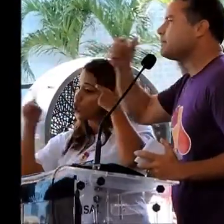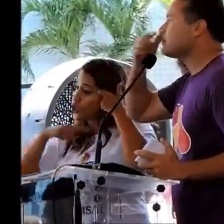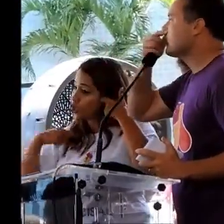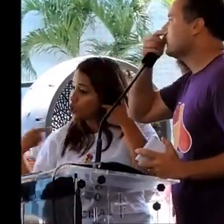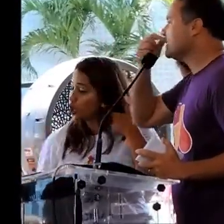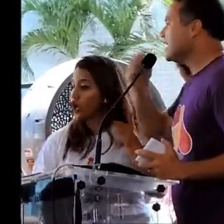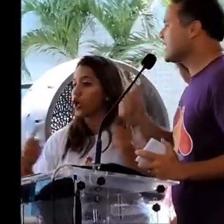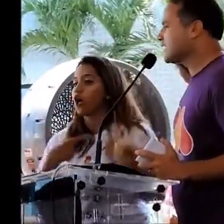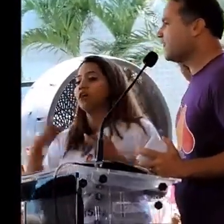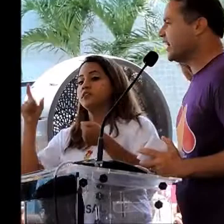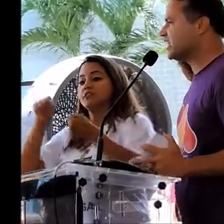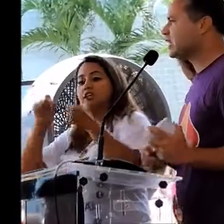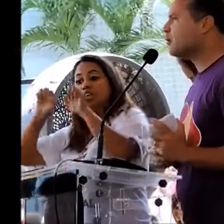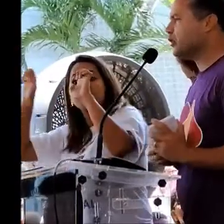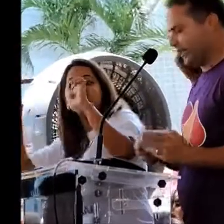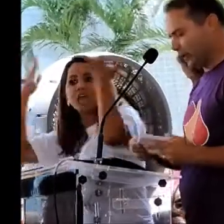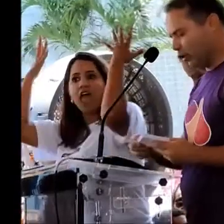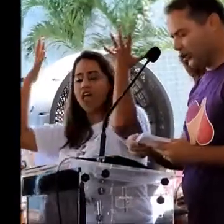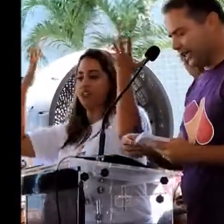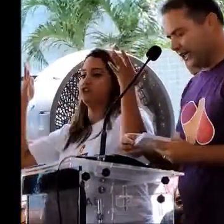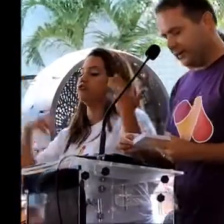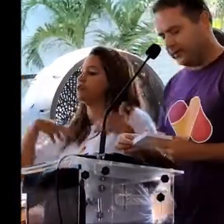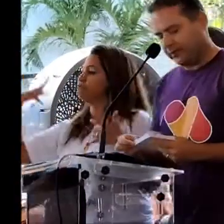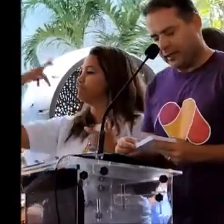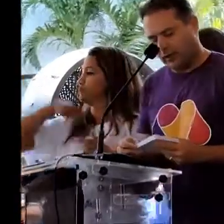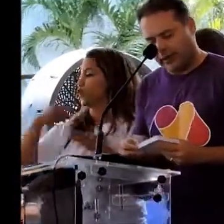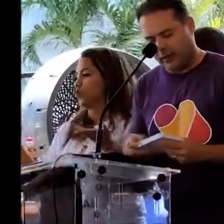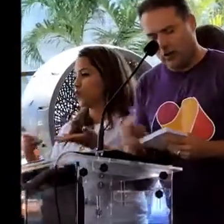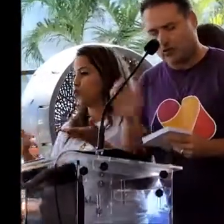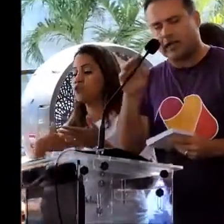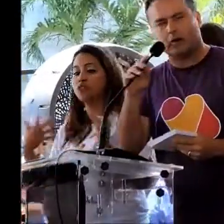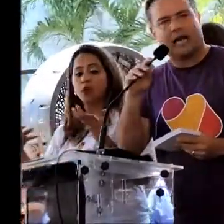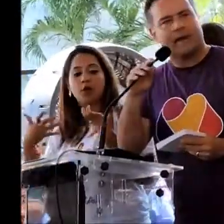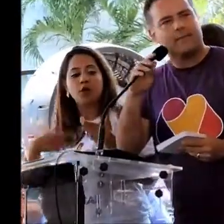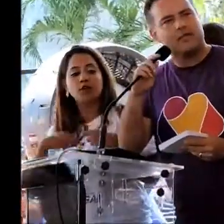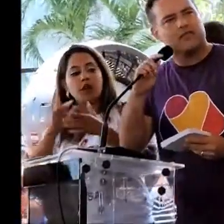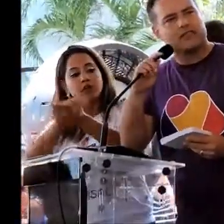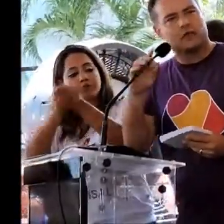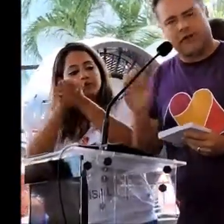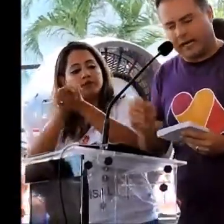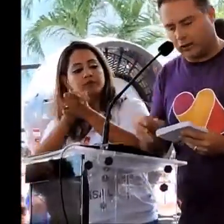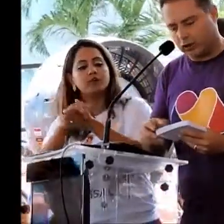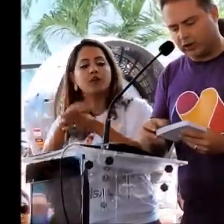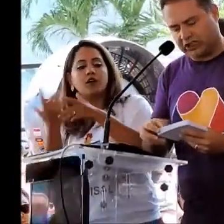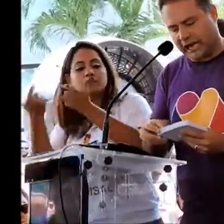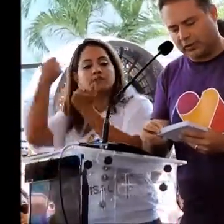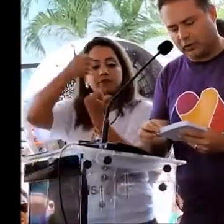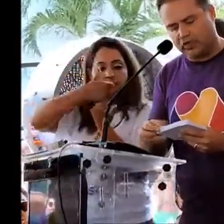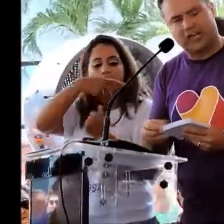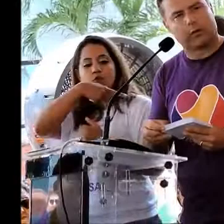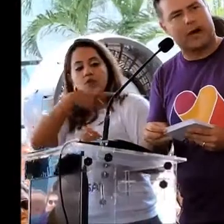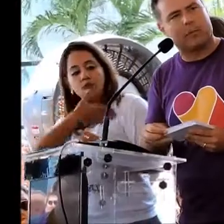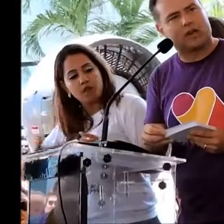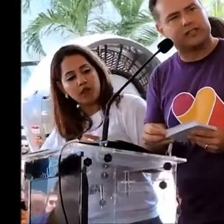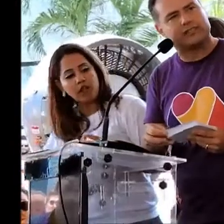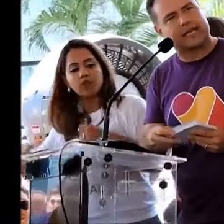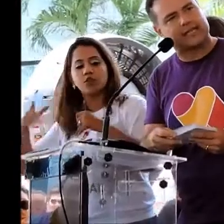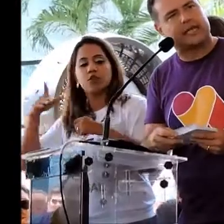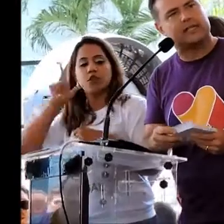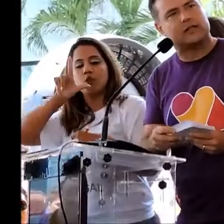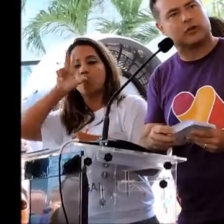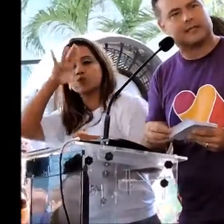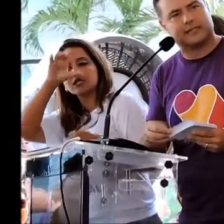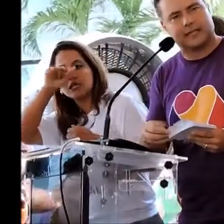gente fizesse essa festa tão bonita hoje aqui. Eu quero saudar o vice-governador do estado, Luciano